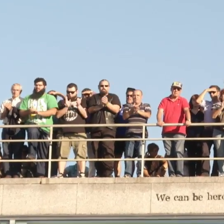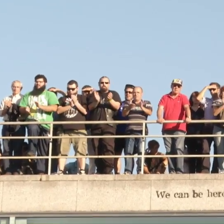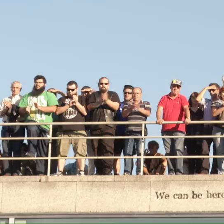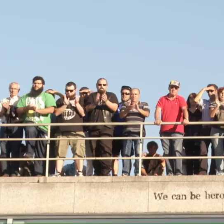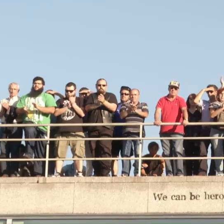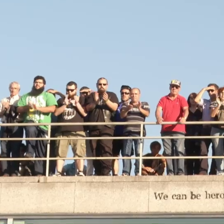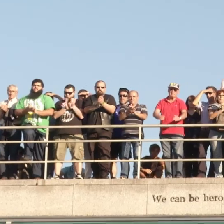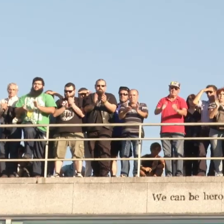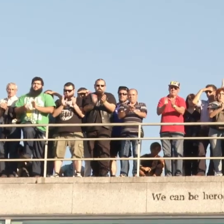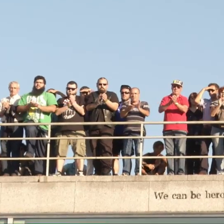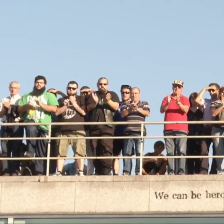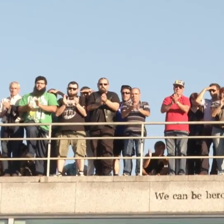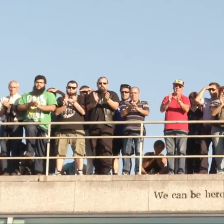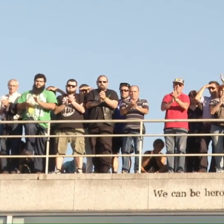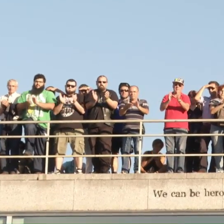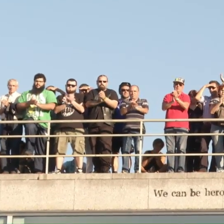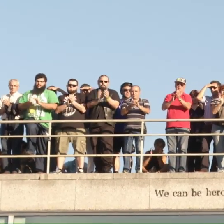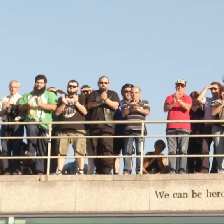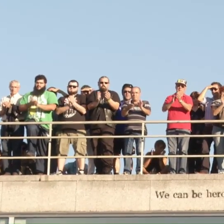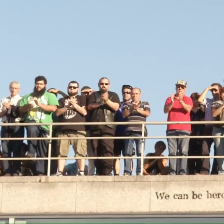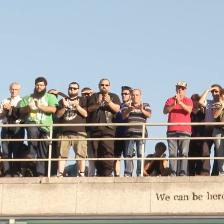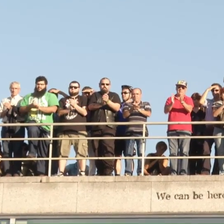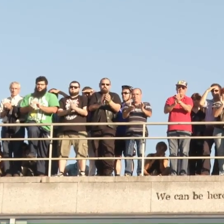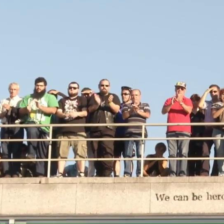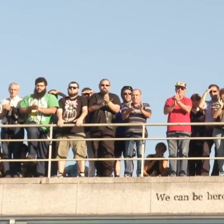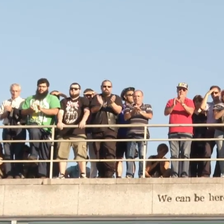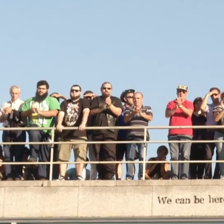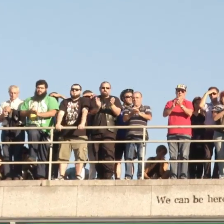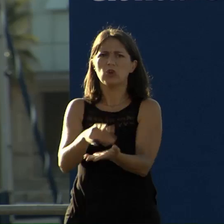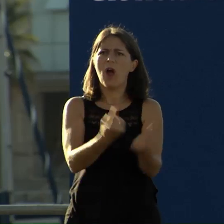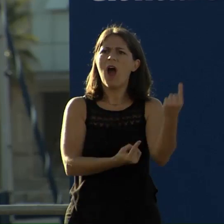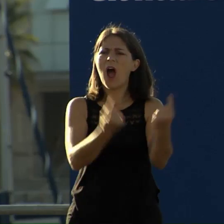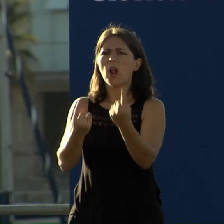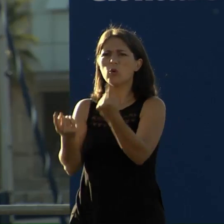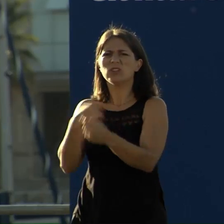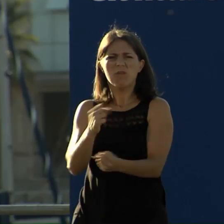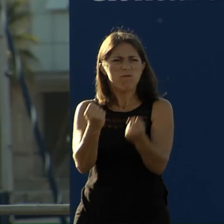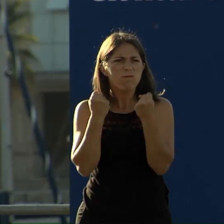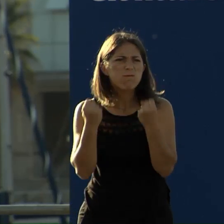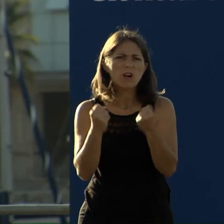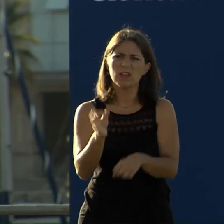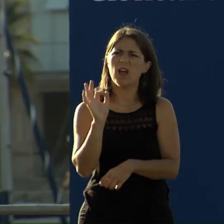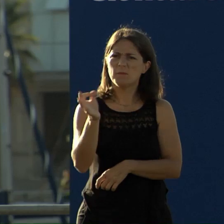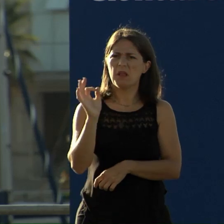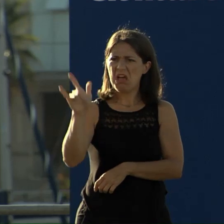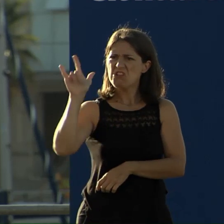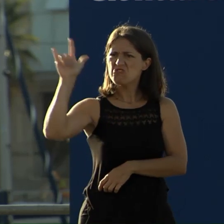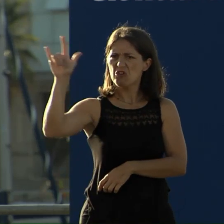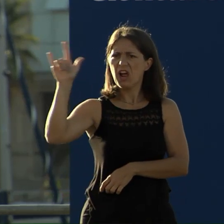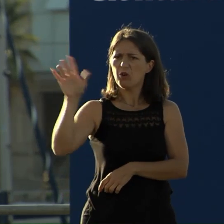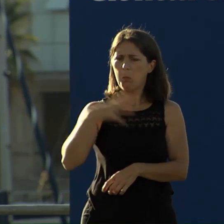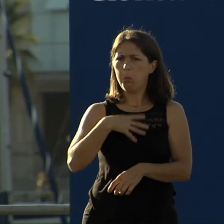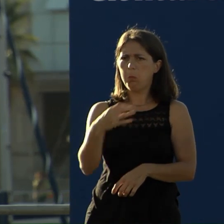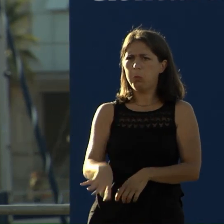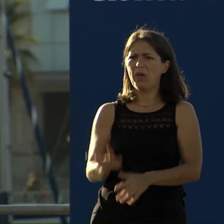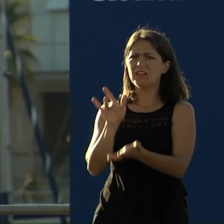del dolor. Y politizar el dolor suena duro. Suena fuerte. Suena más a Bruce Spristin que a Coldplay.